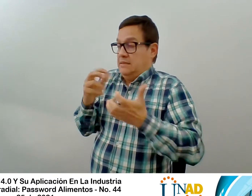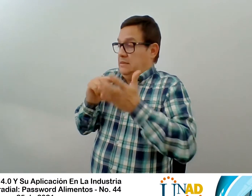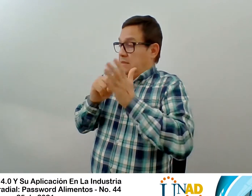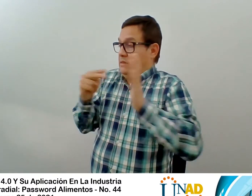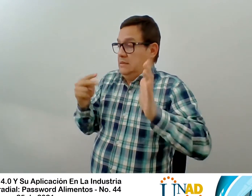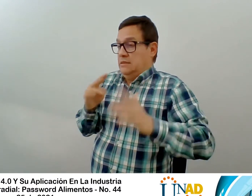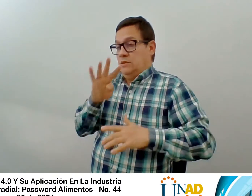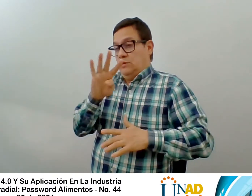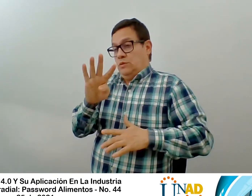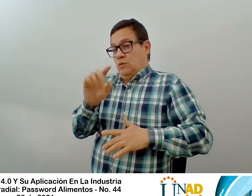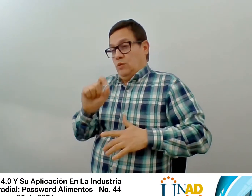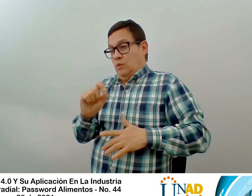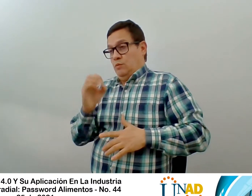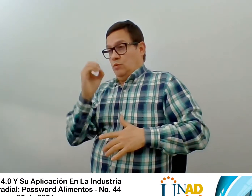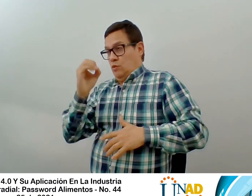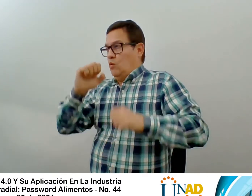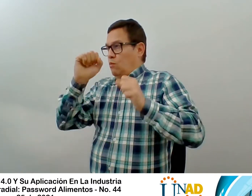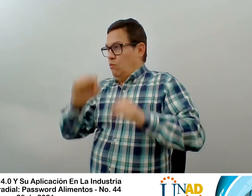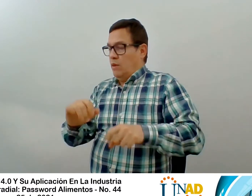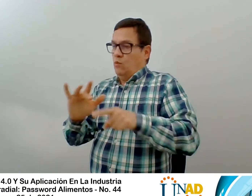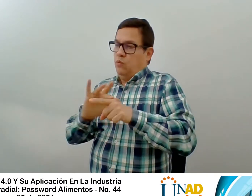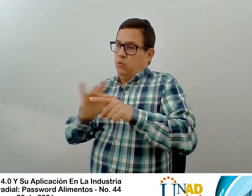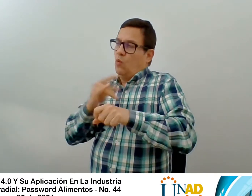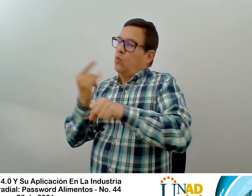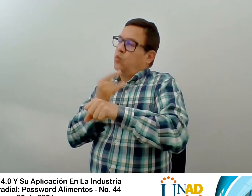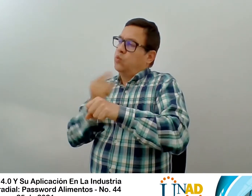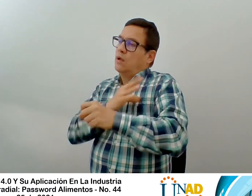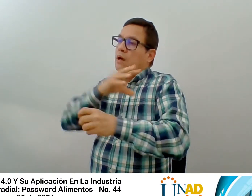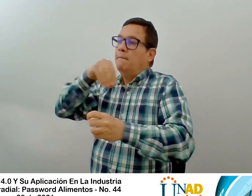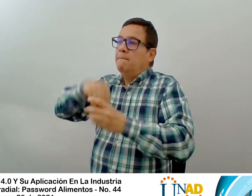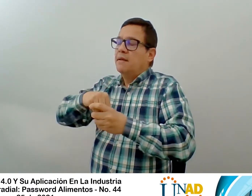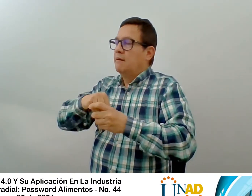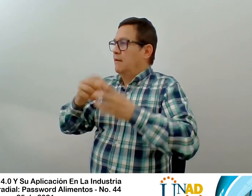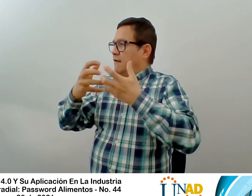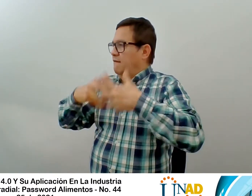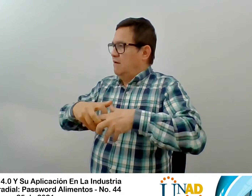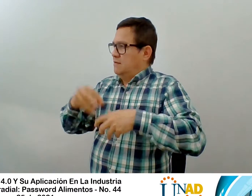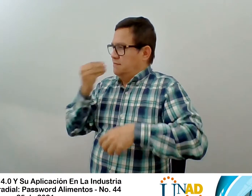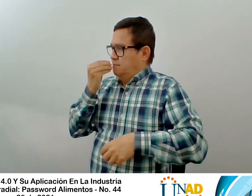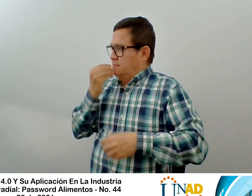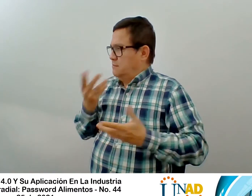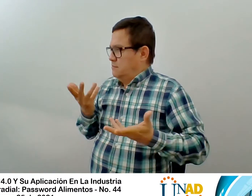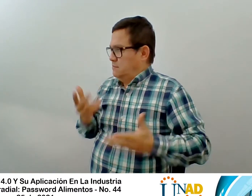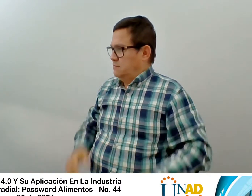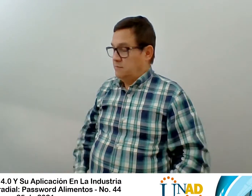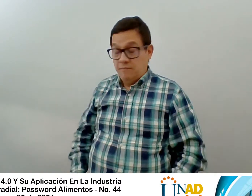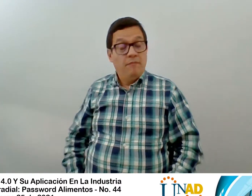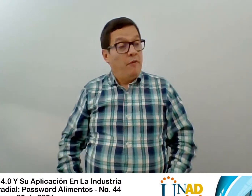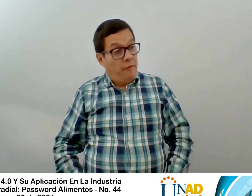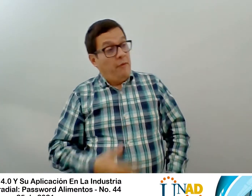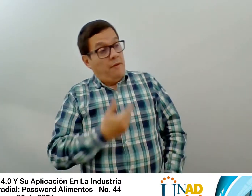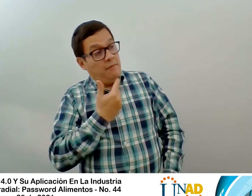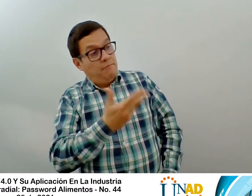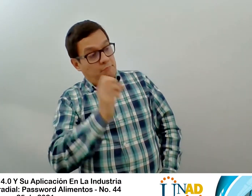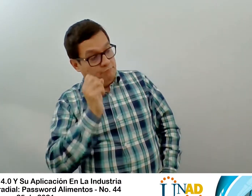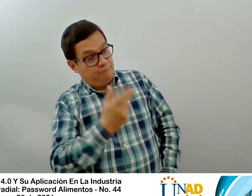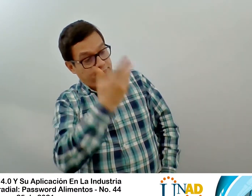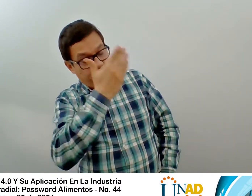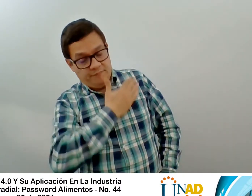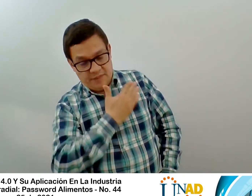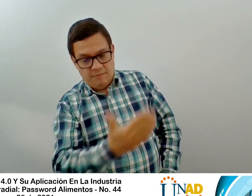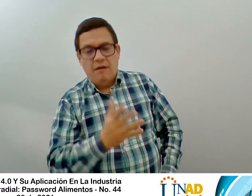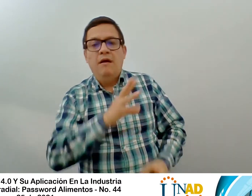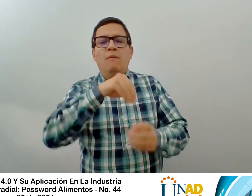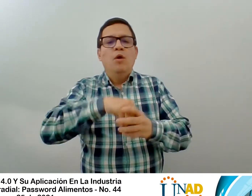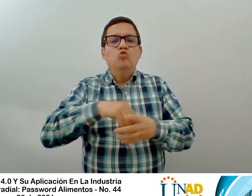principales tecnologías 4.0 que pueden aplicarse en la industria de alimentos. Bueno, en este sector de la industria de